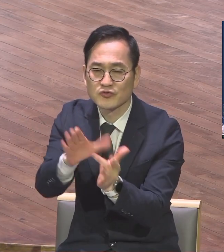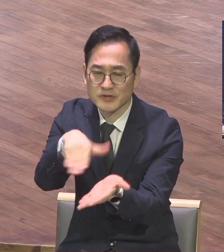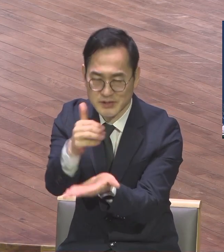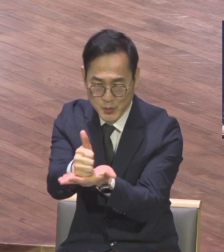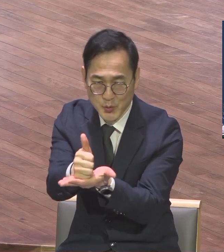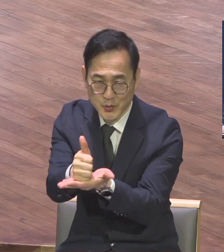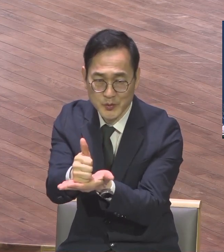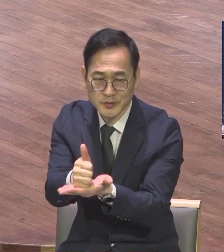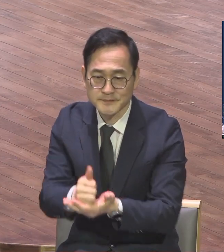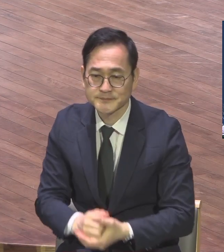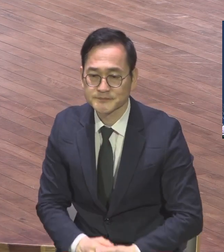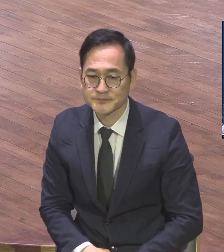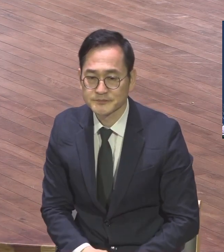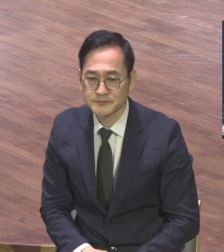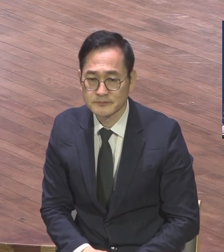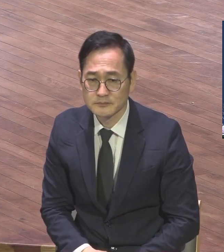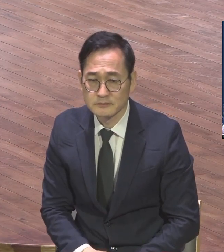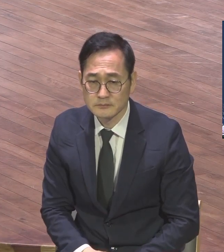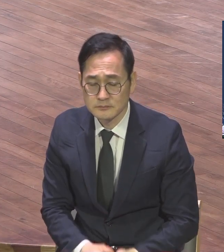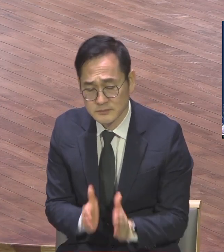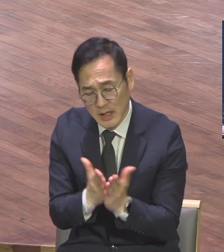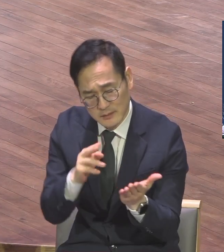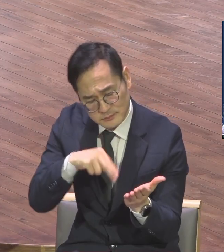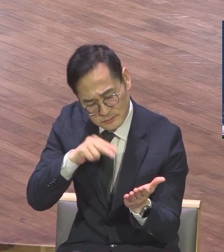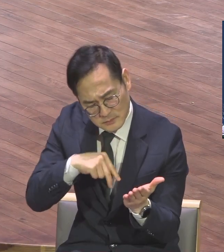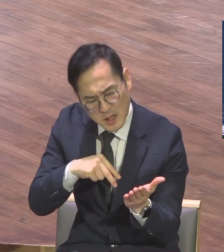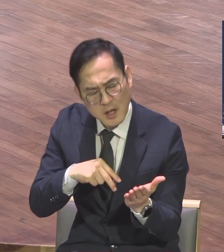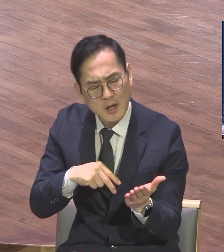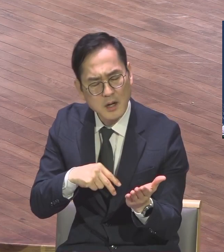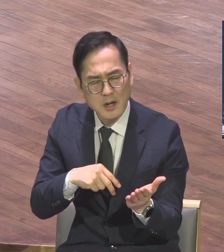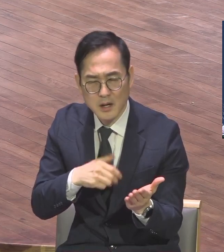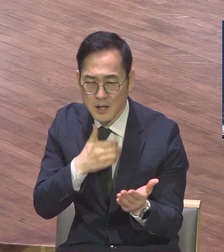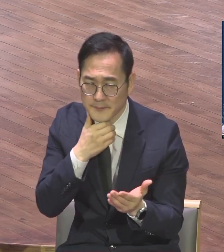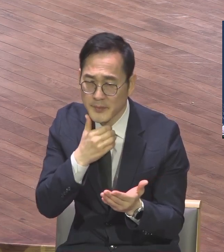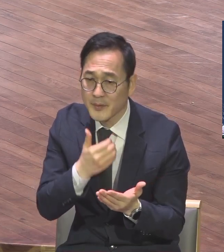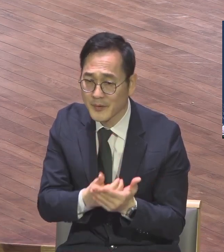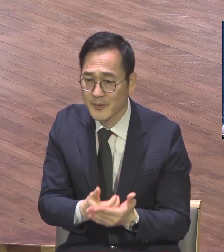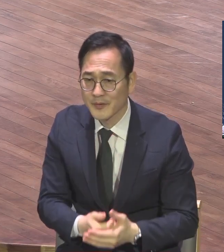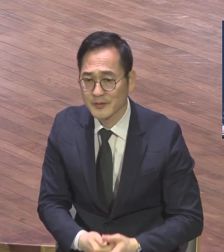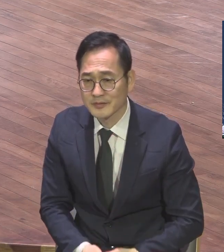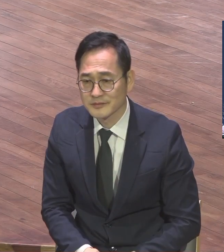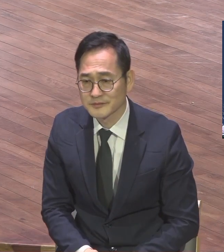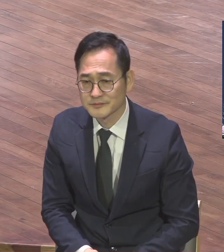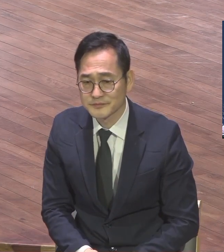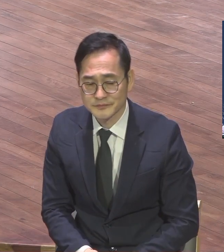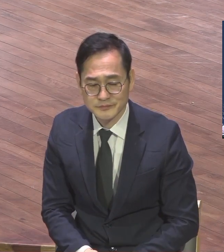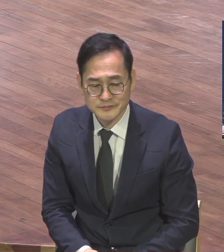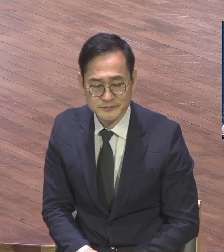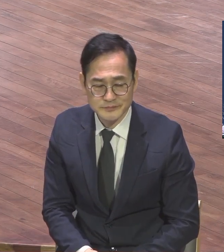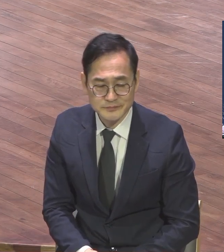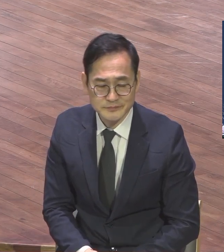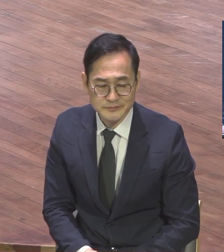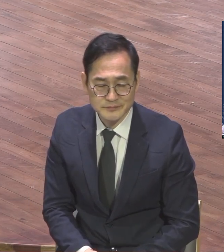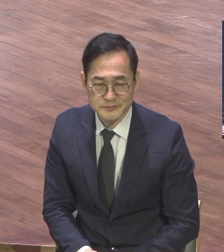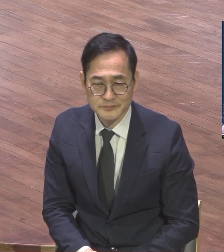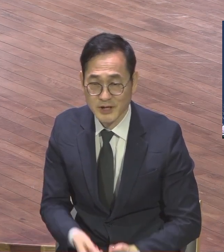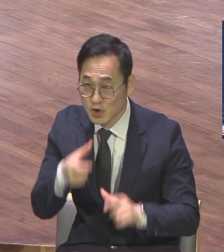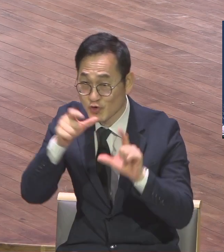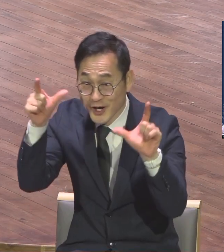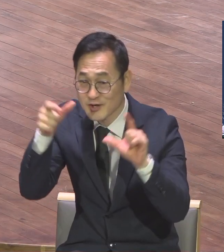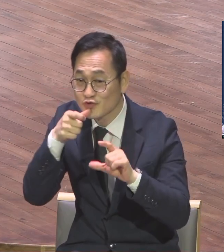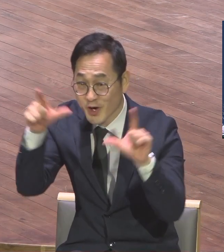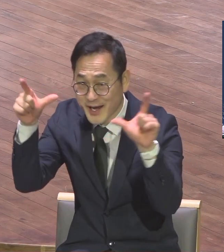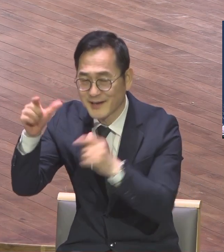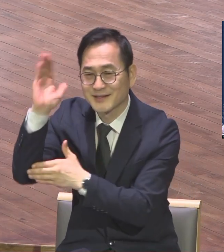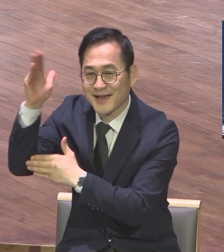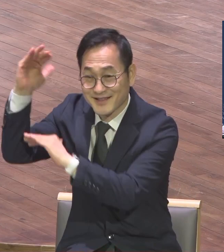그것을 이 강의 설교집을 통해서 또 읽어보니까 수요일 강의 때 하신 설교더라고요.